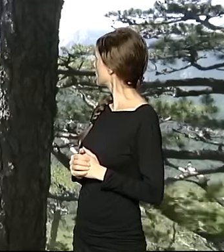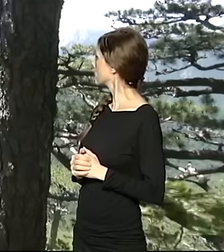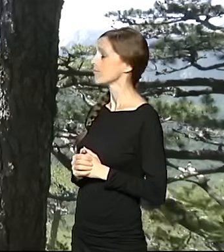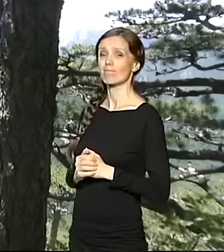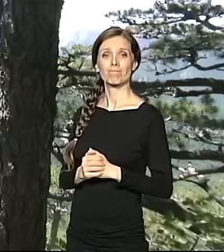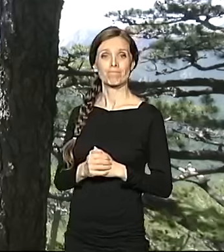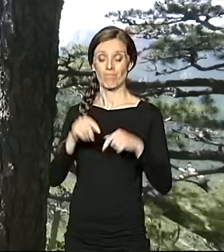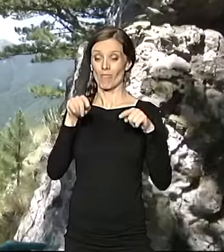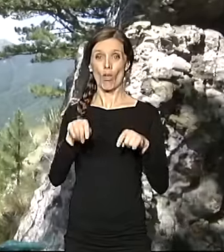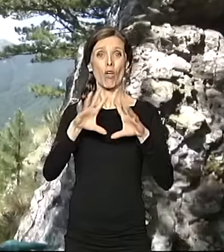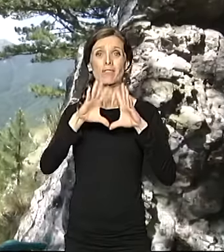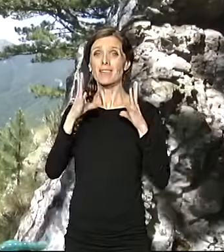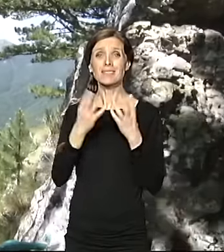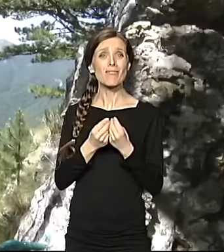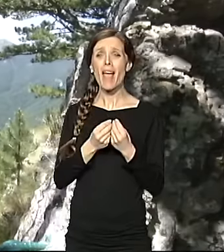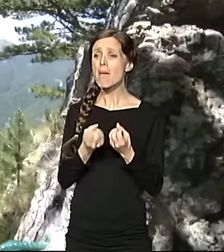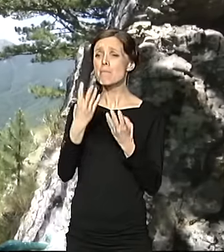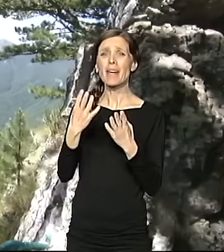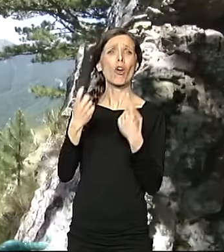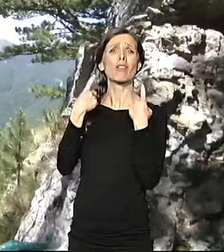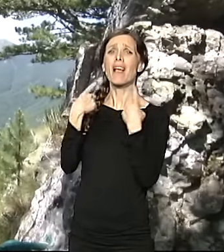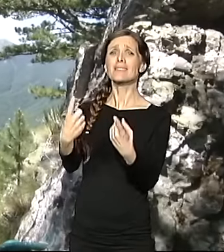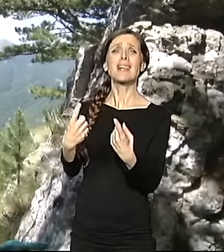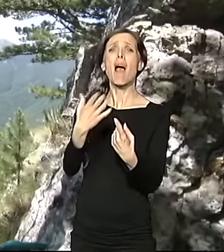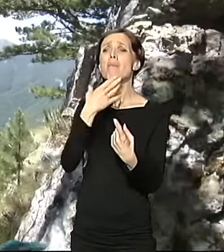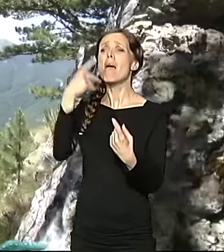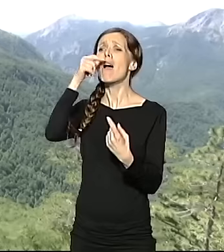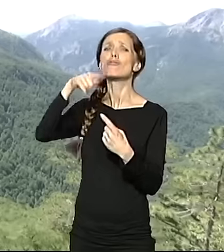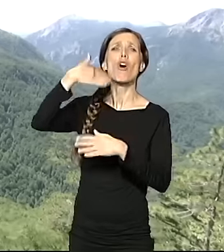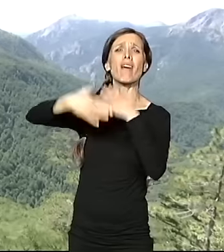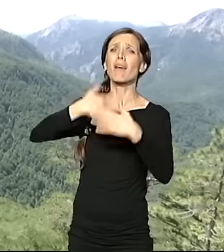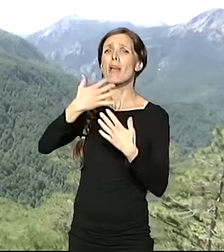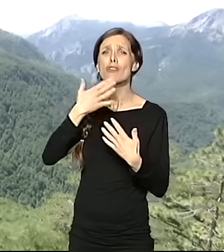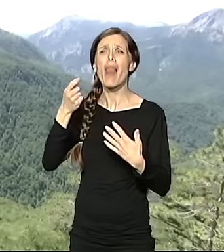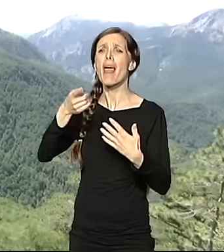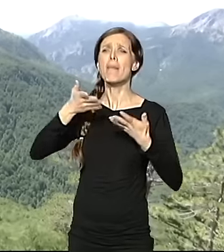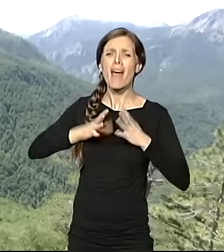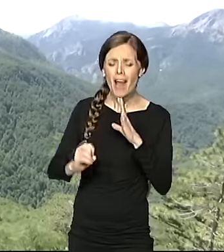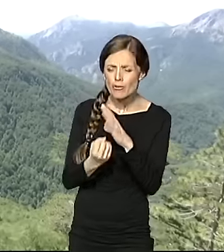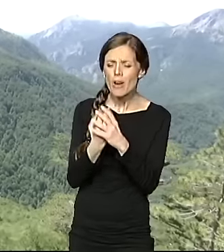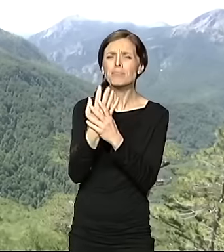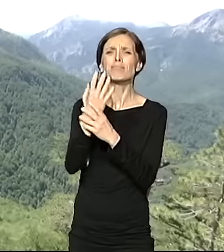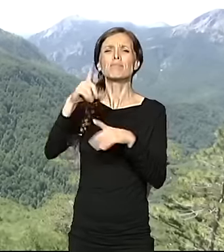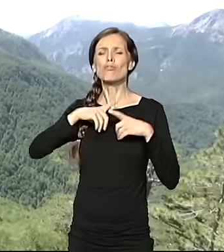Ovde se sve odvija bez udela čoveka. I rađanje, i život, i smrt. Prašuma je to.